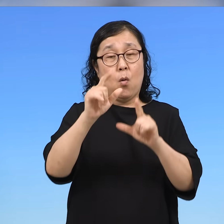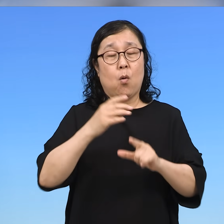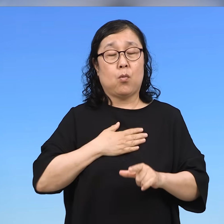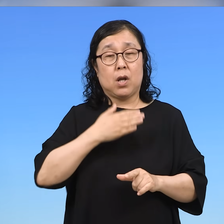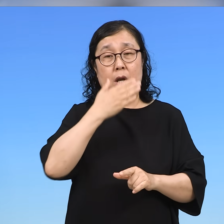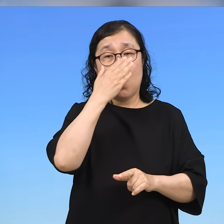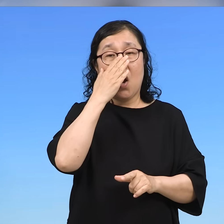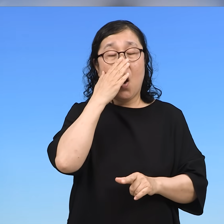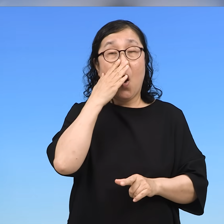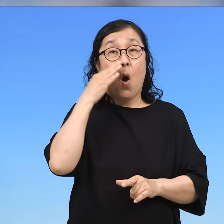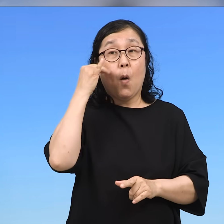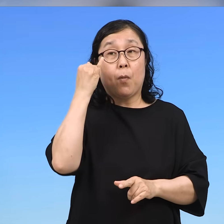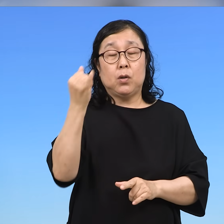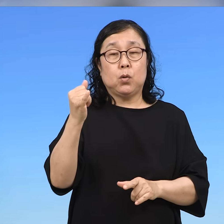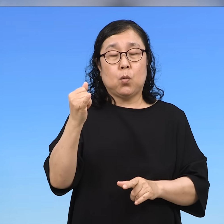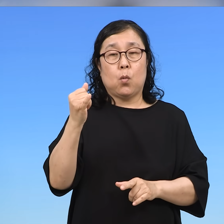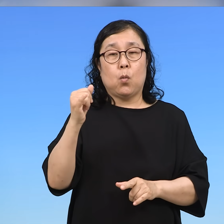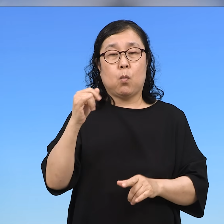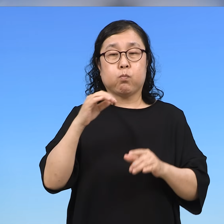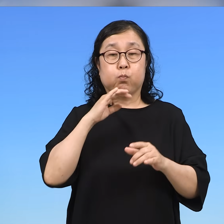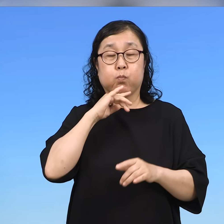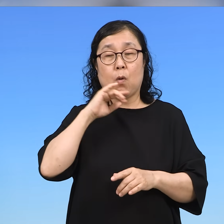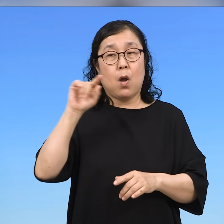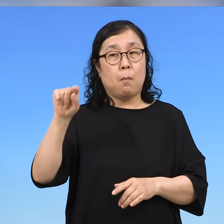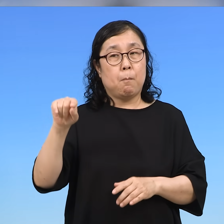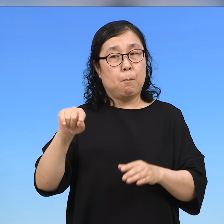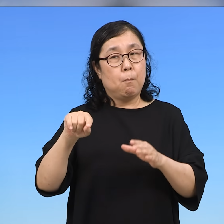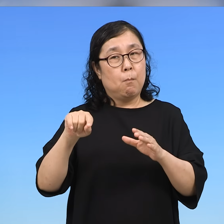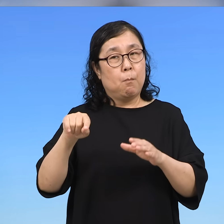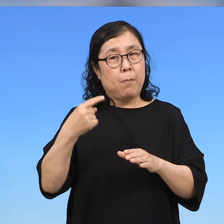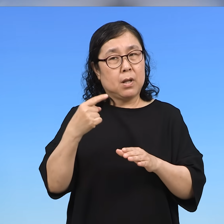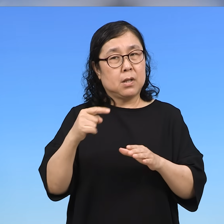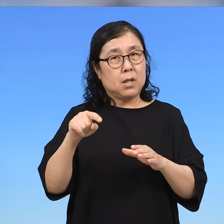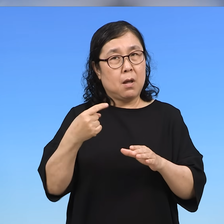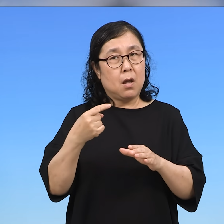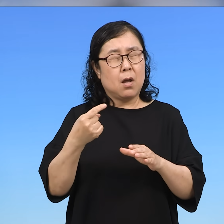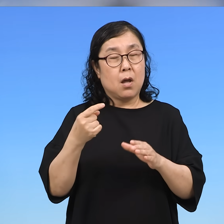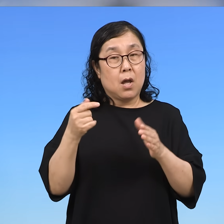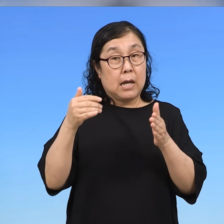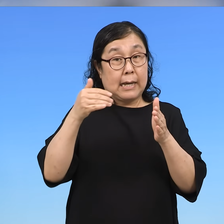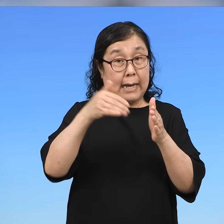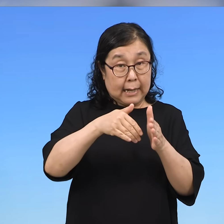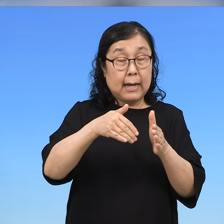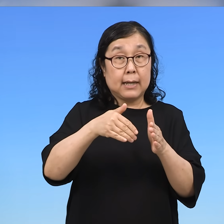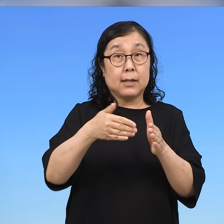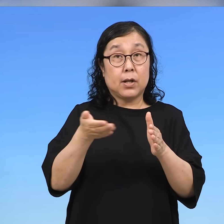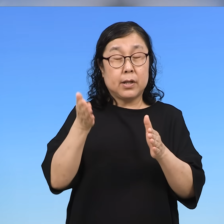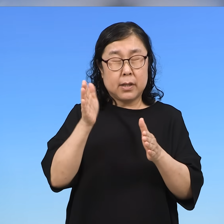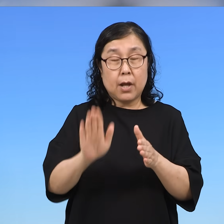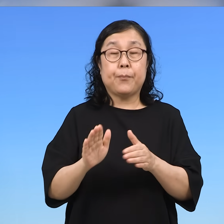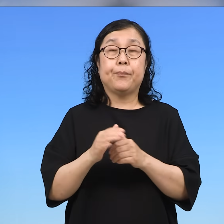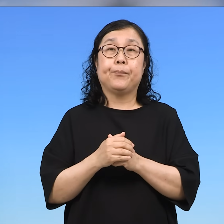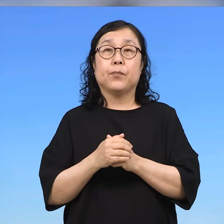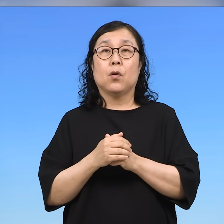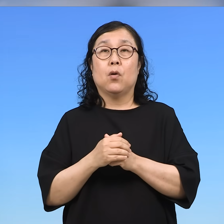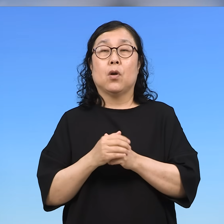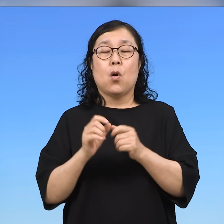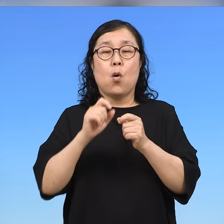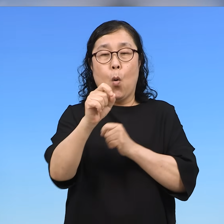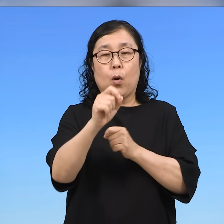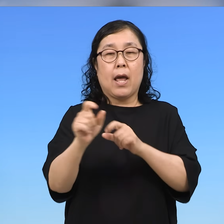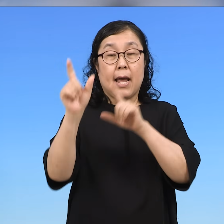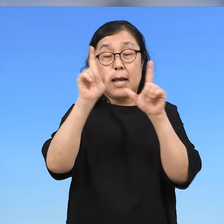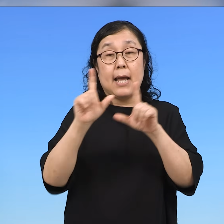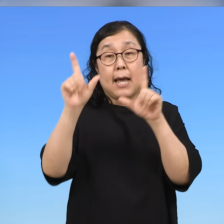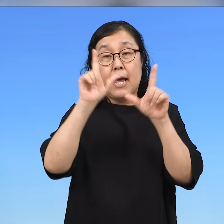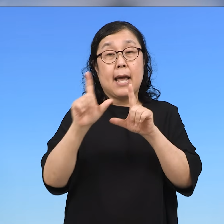어머니도 지금 거의 100세 가까이 되시는데도 뭐 장수하시는 걸 보고 하니까 이게 저도